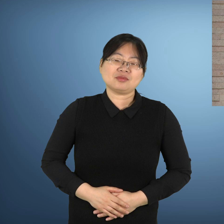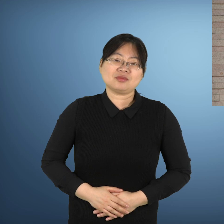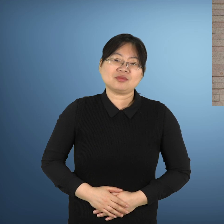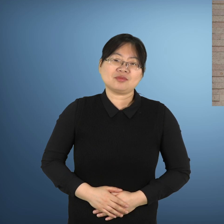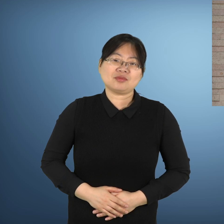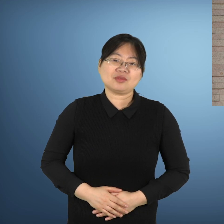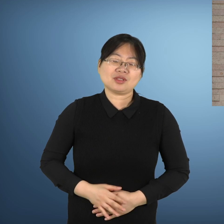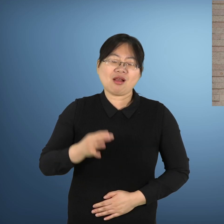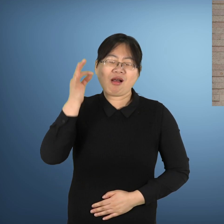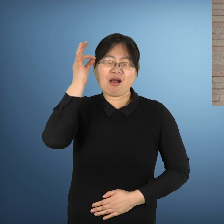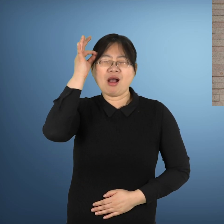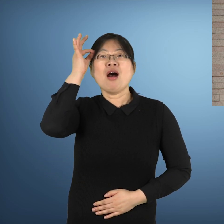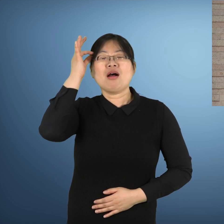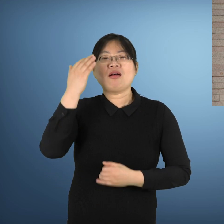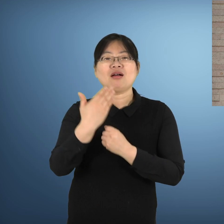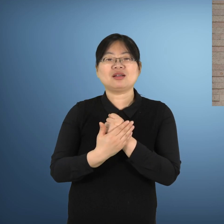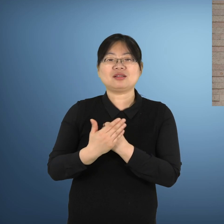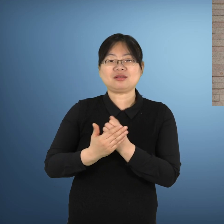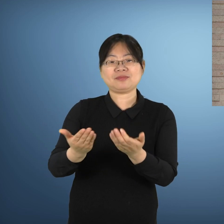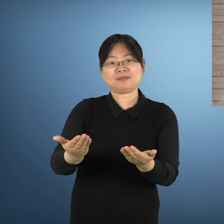섬뜩한 은혜를 주셨어요.